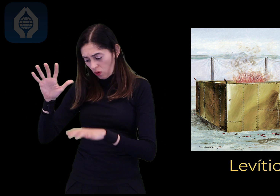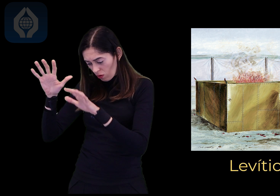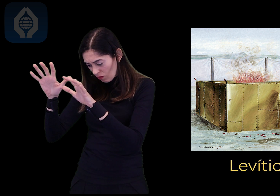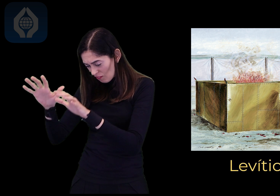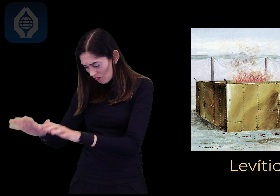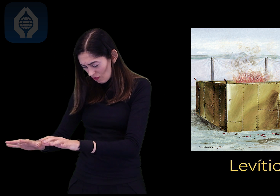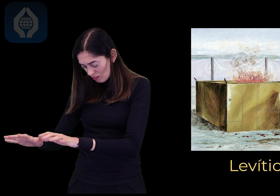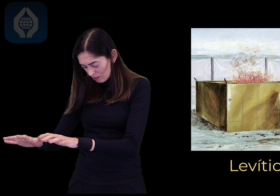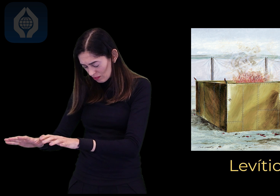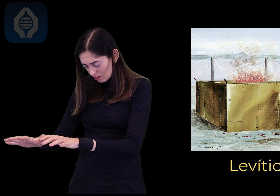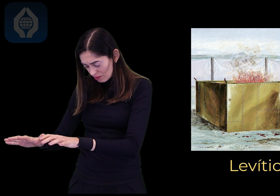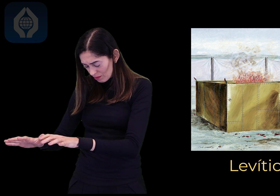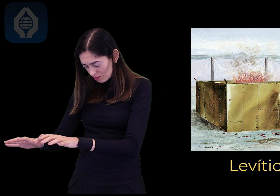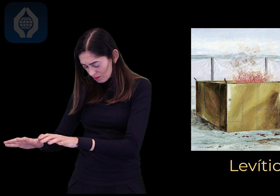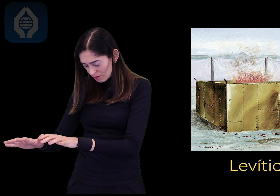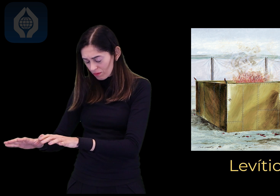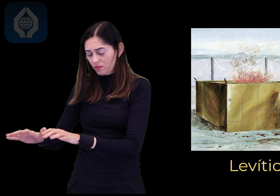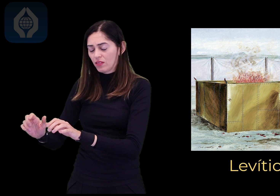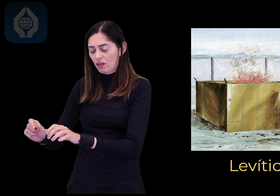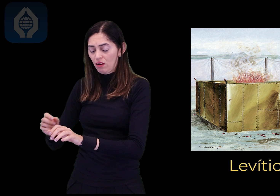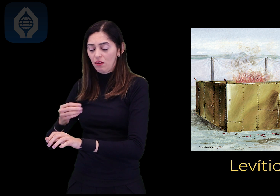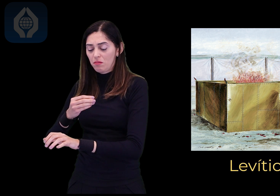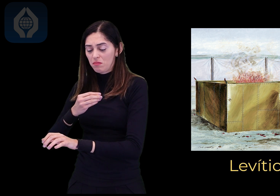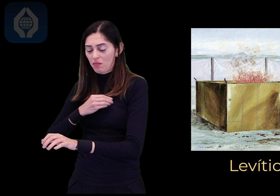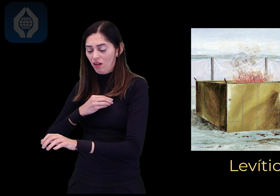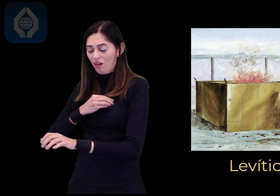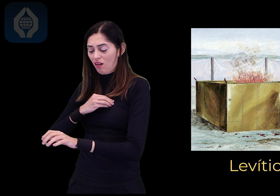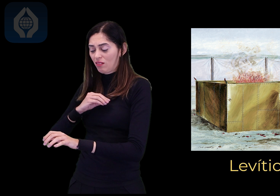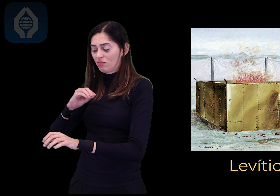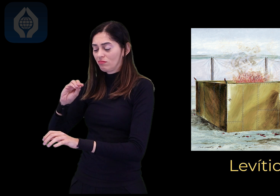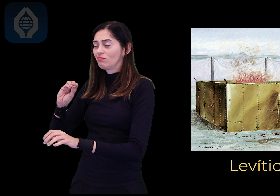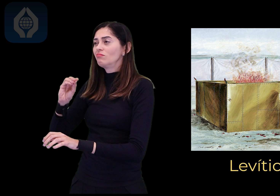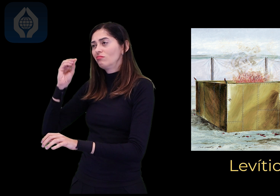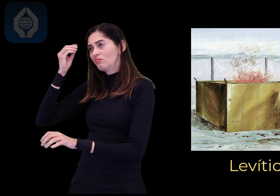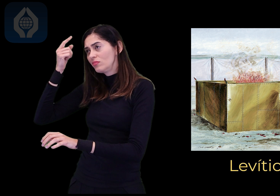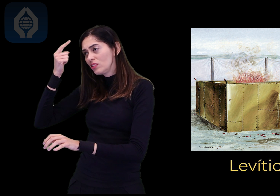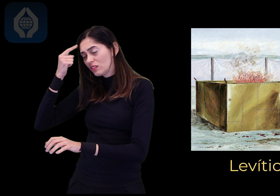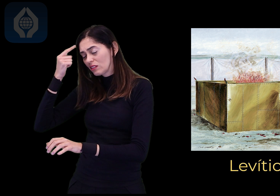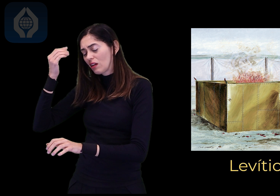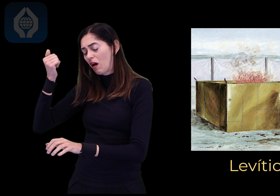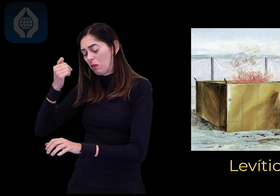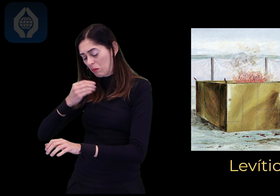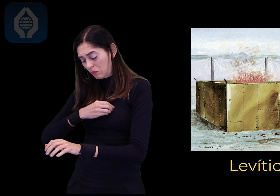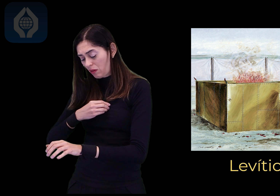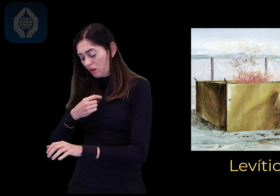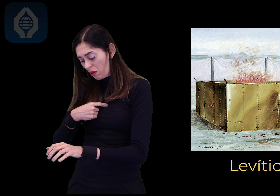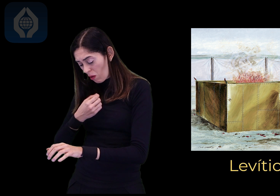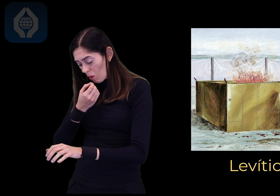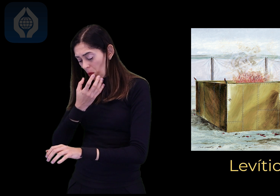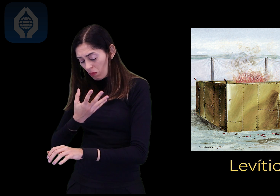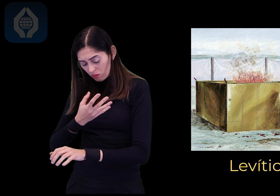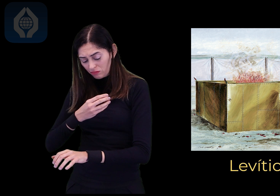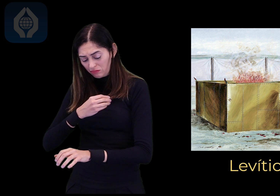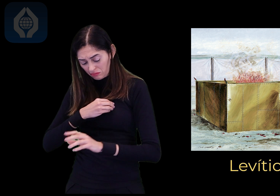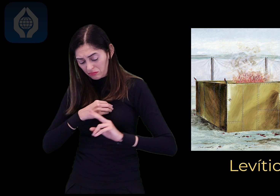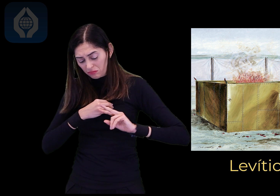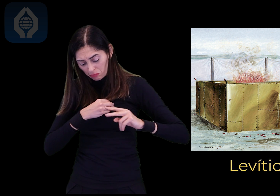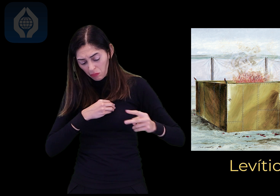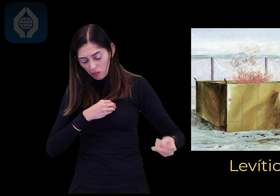matá-lo. Fazendo isso, ele estava admitindo para Deus que era pecador e que merecia morrer. Ao colocar